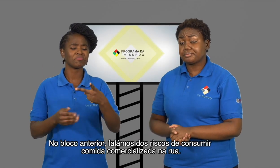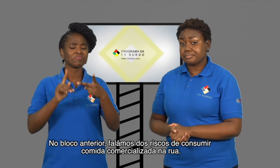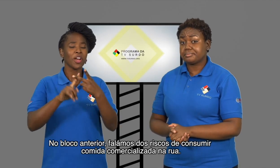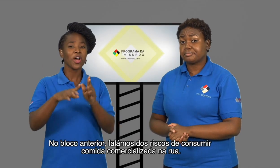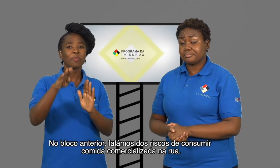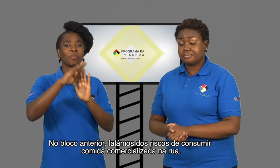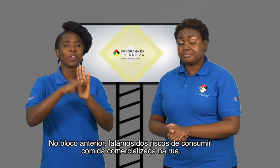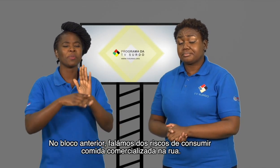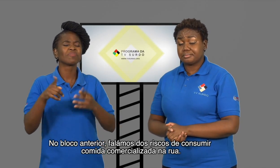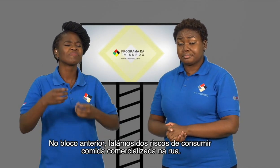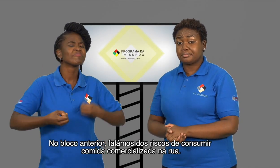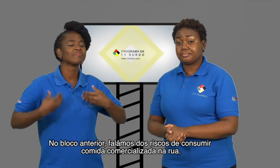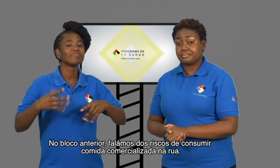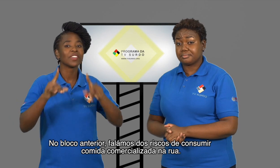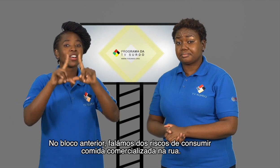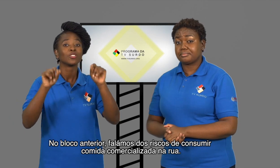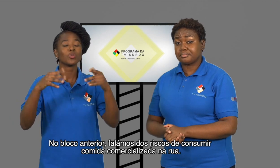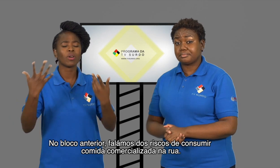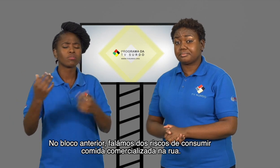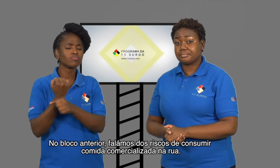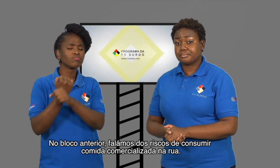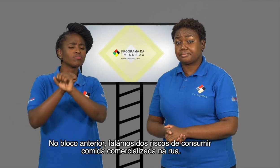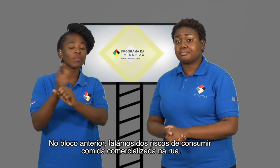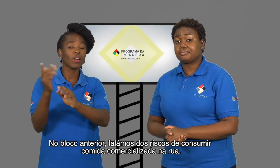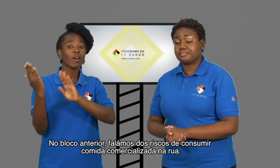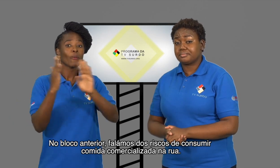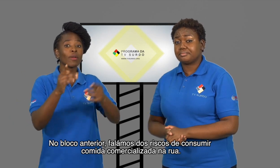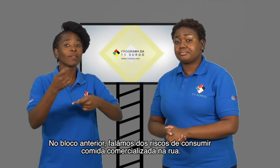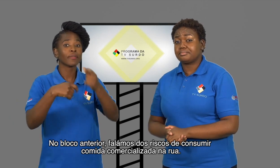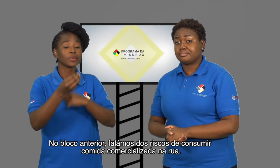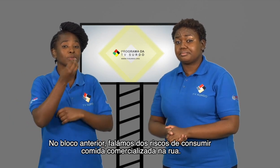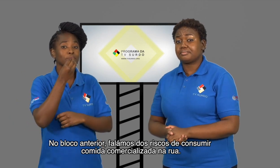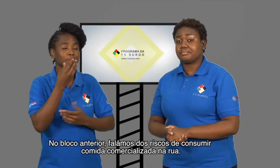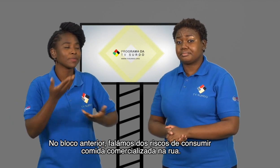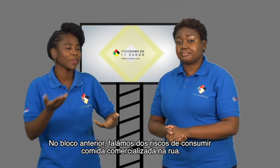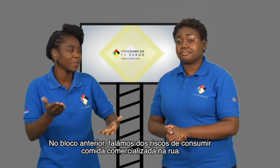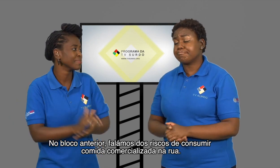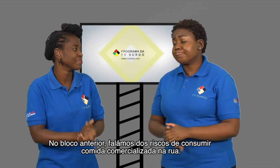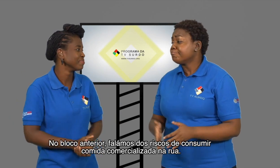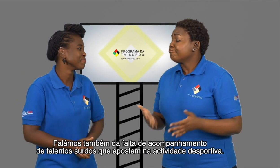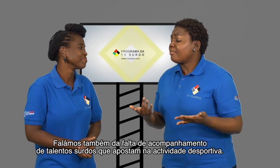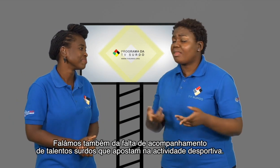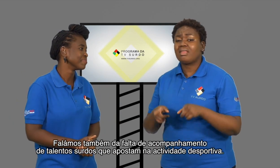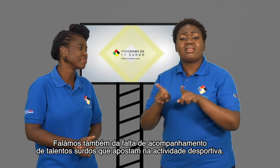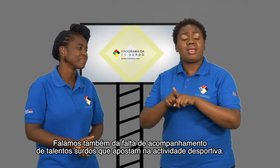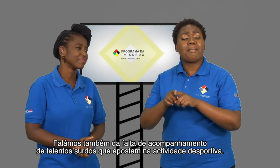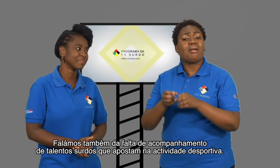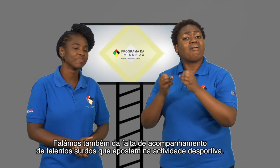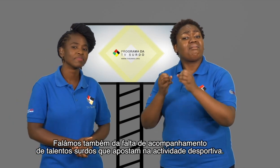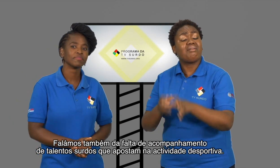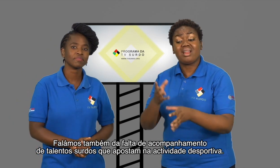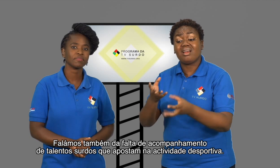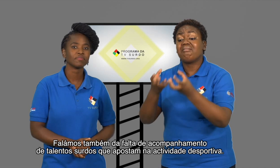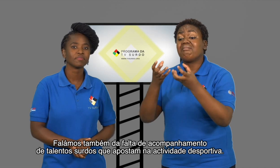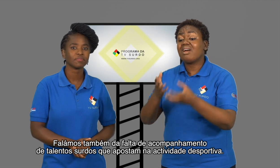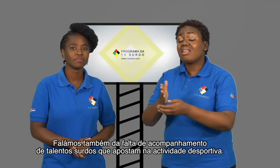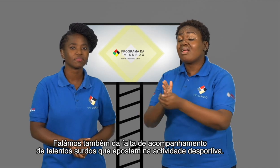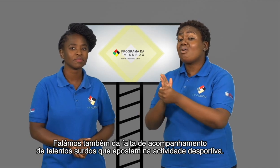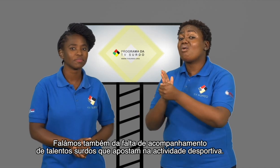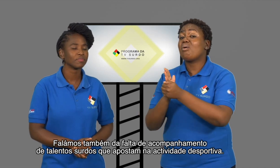No bloco anterior, falamos dos riscos de consumir comida comercializada na rua. Falamos também da falta